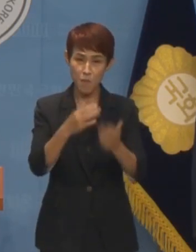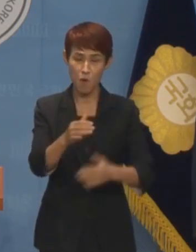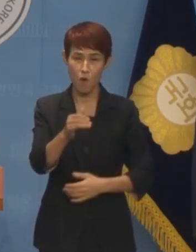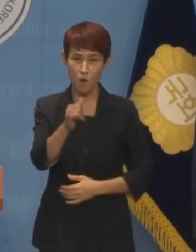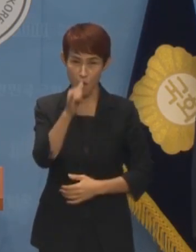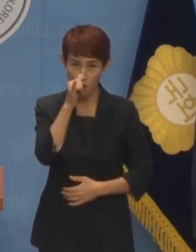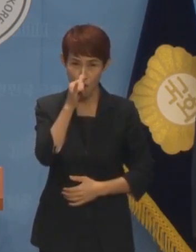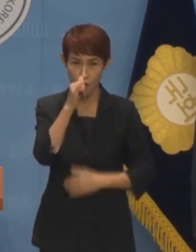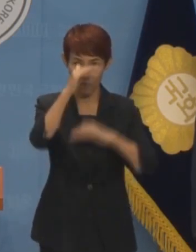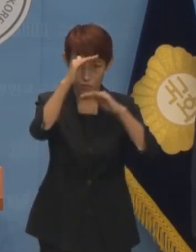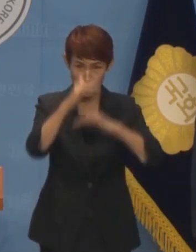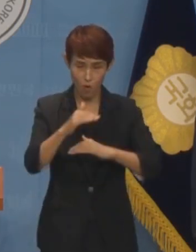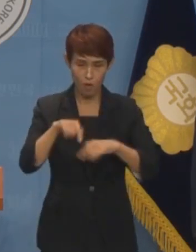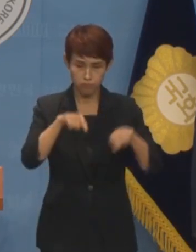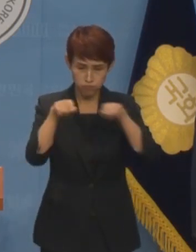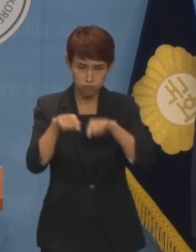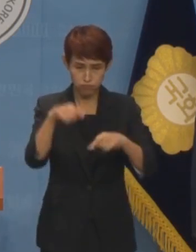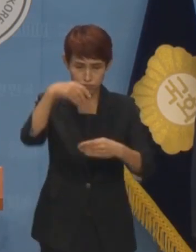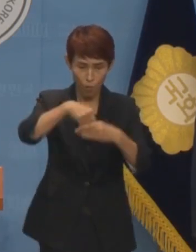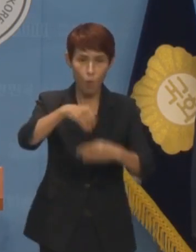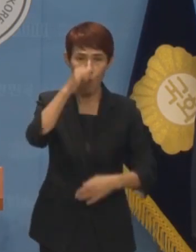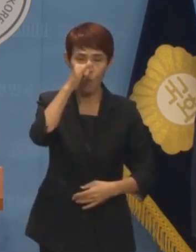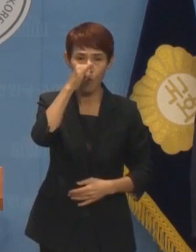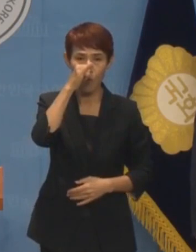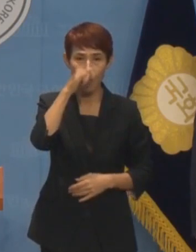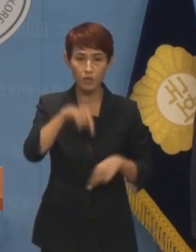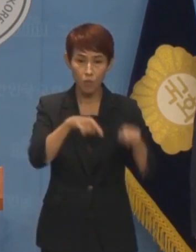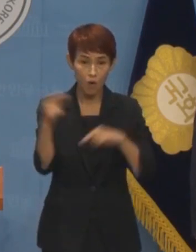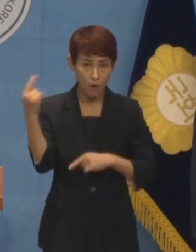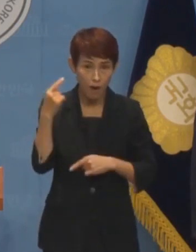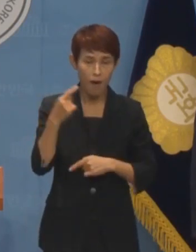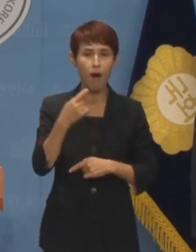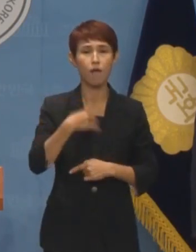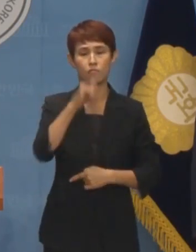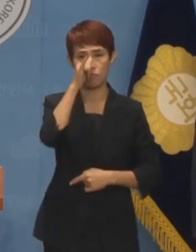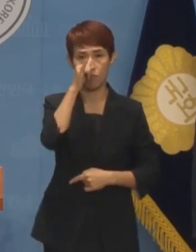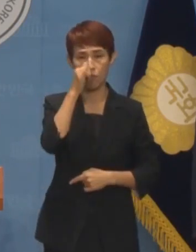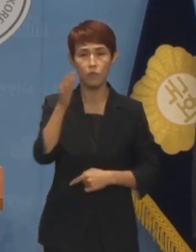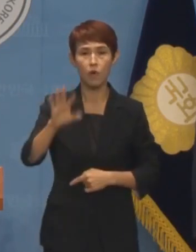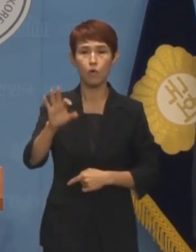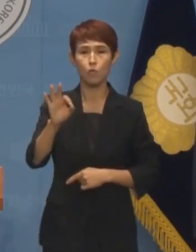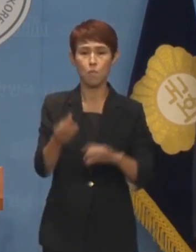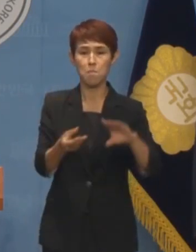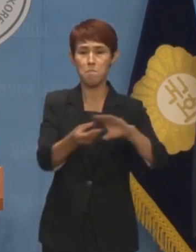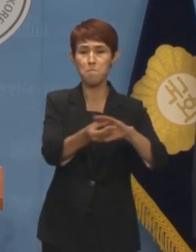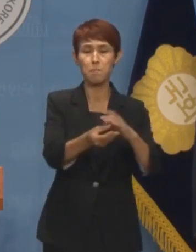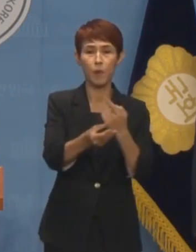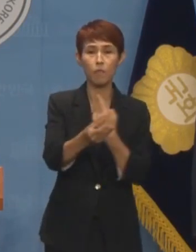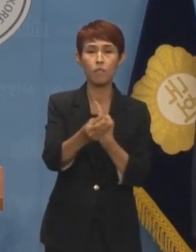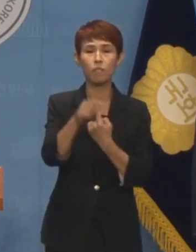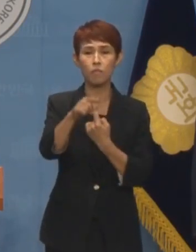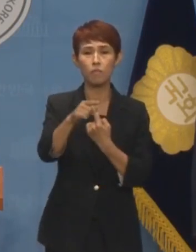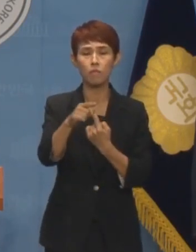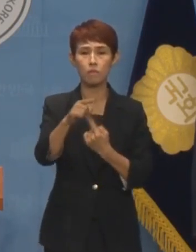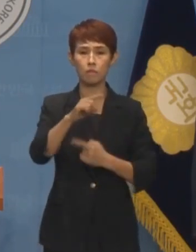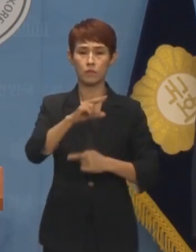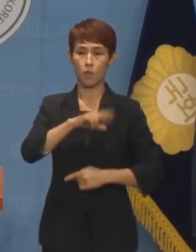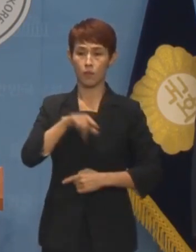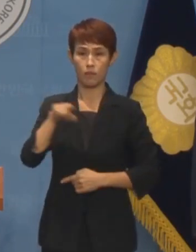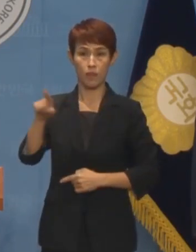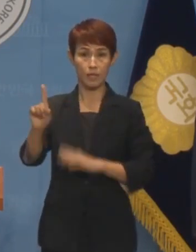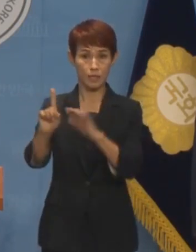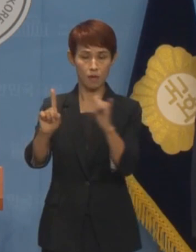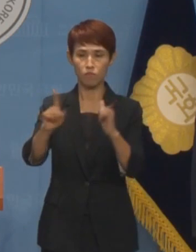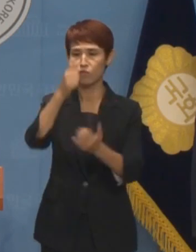있습니다. 그럼에도 불구하고 경찰은 돈봉투 살포 의혹이 제기된 지방의원 중 한 명에 대하여